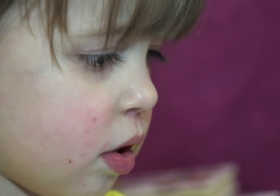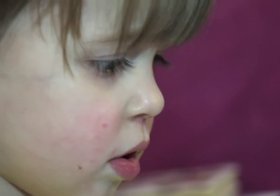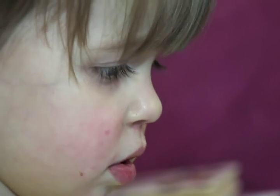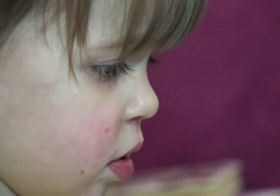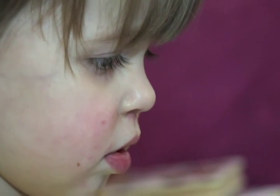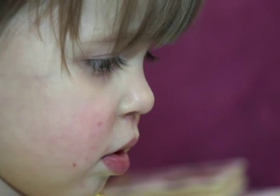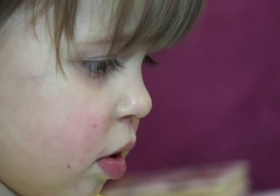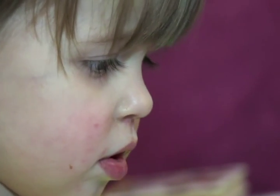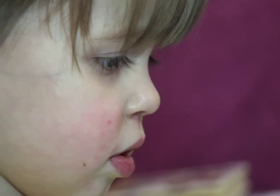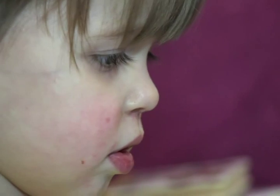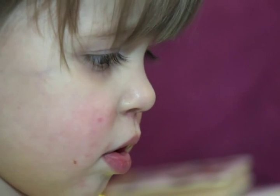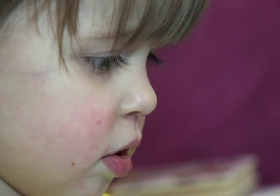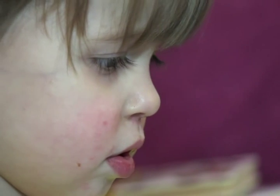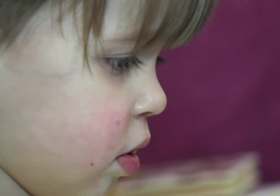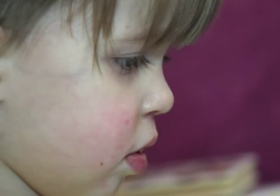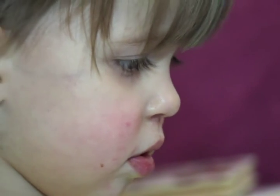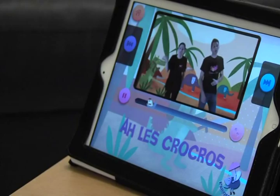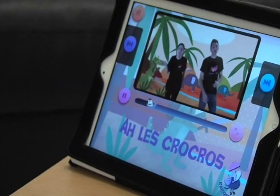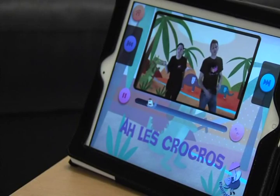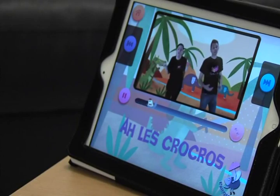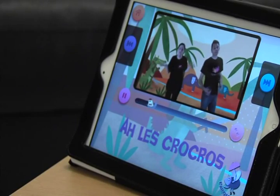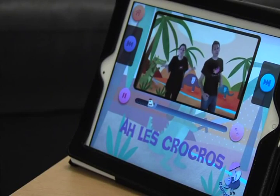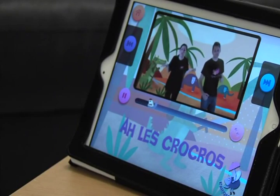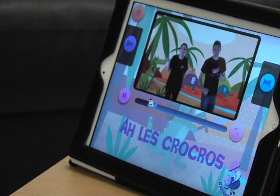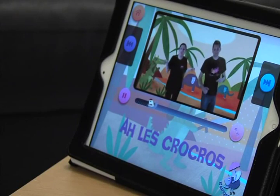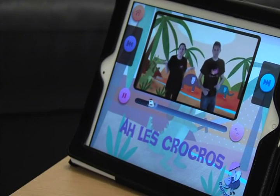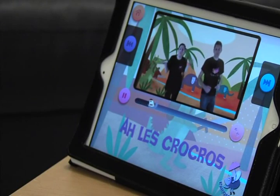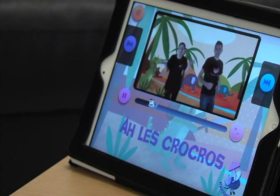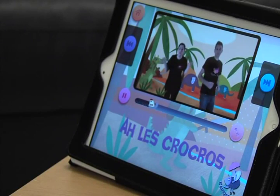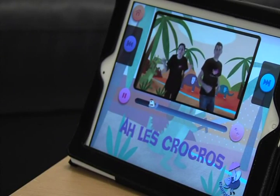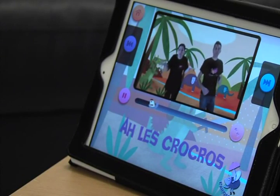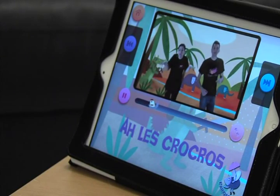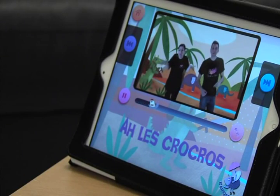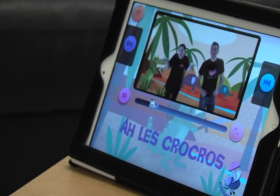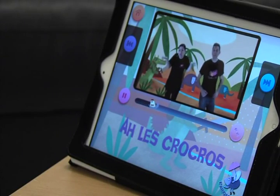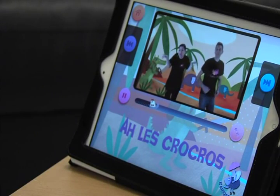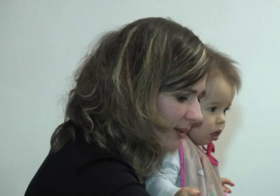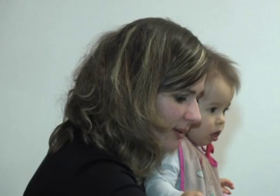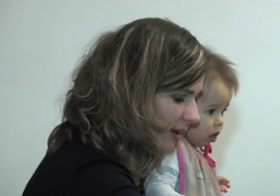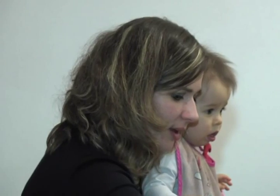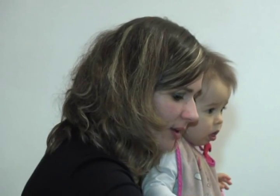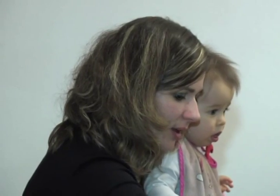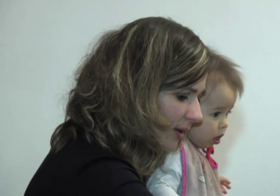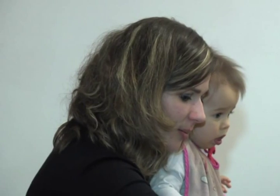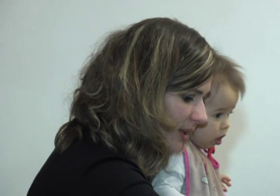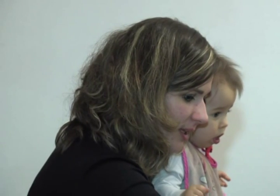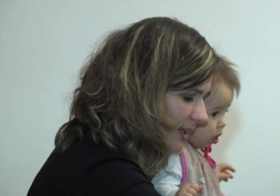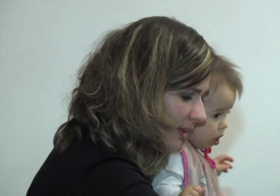Depuis 1 an, elle l'utilise occasionnellement, mais aujourd'hui elle souhaite approfondir ses connaissances, un peu par nécessité. L'usage au quotidien,